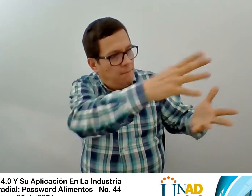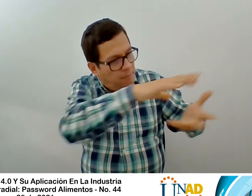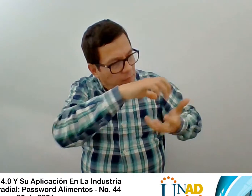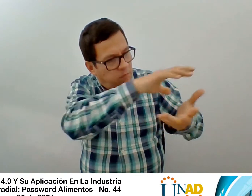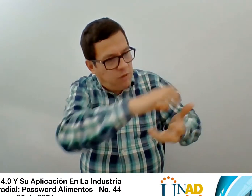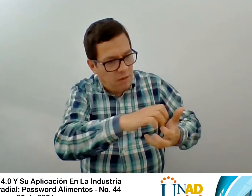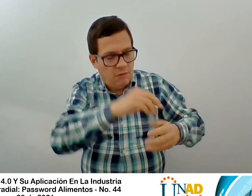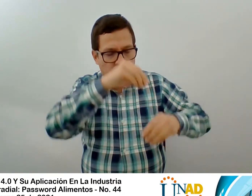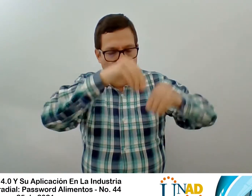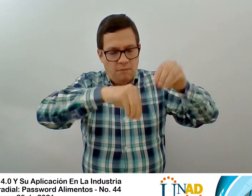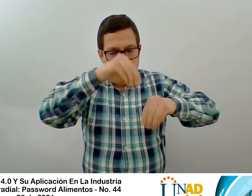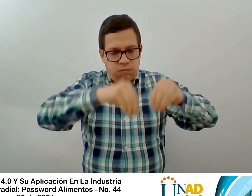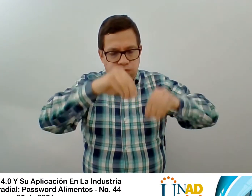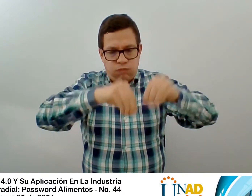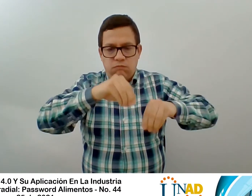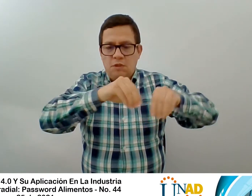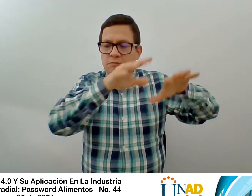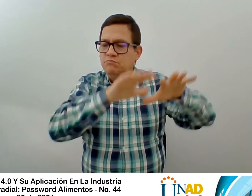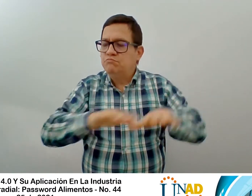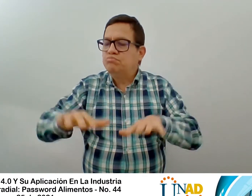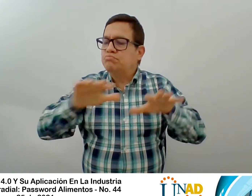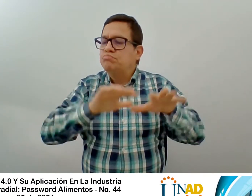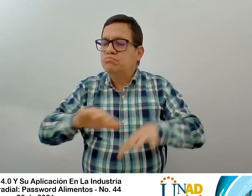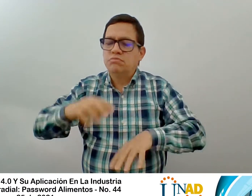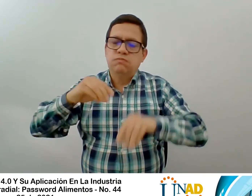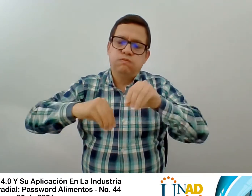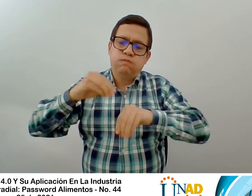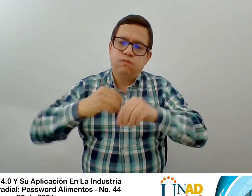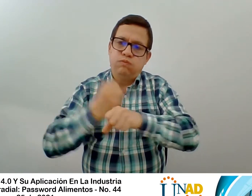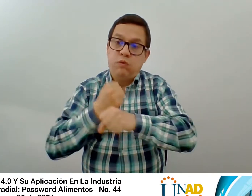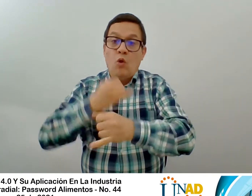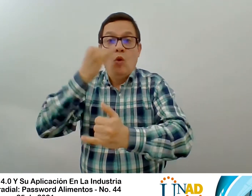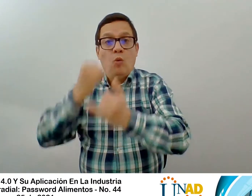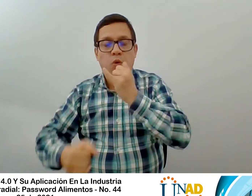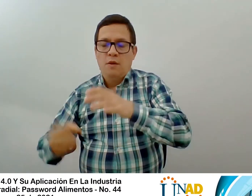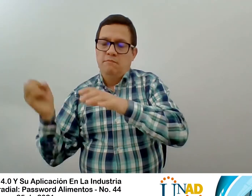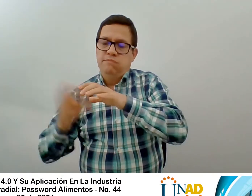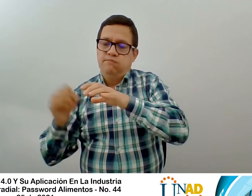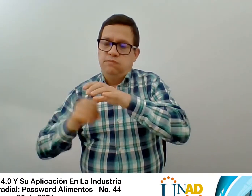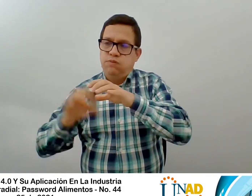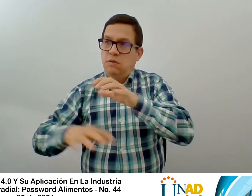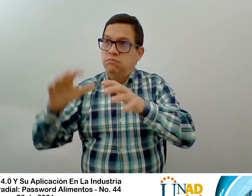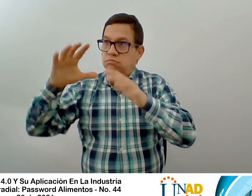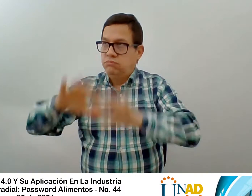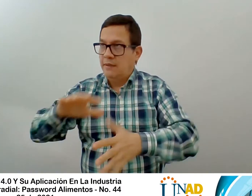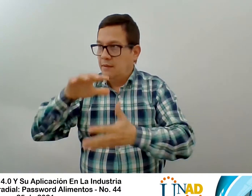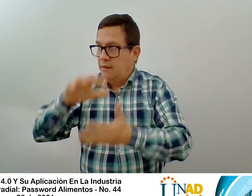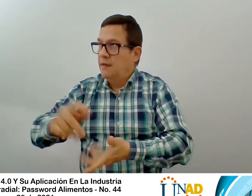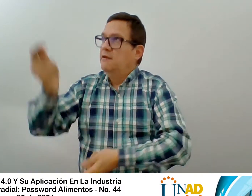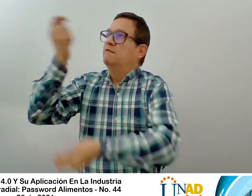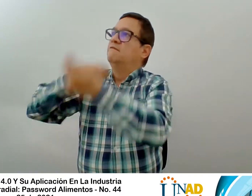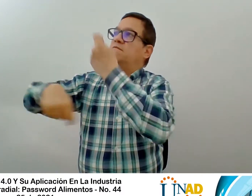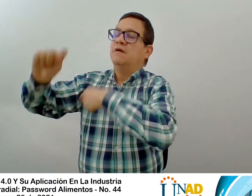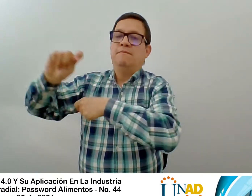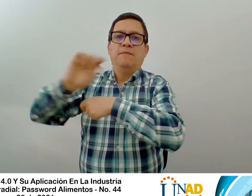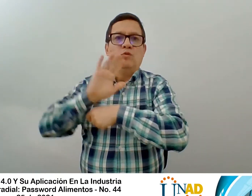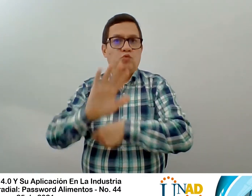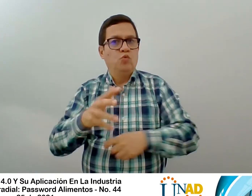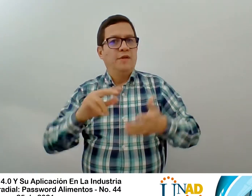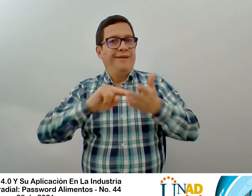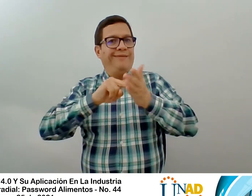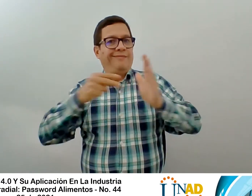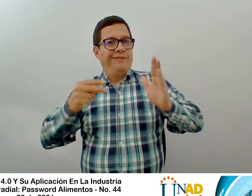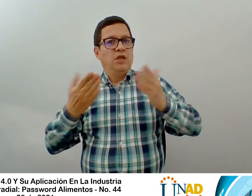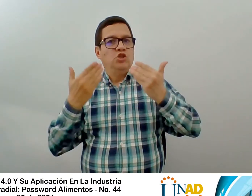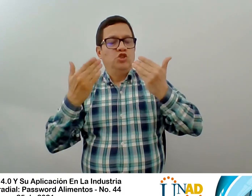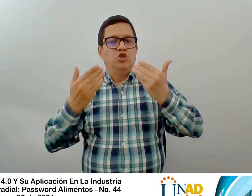a las materias primas que están llegando a la planta. Todo esto también permite incrementar la eficiencia en el uso de recursos, es